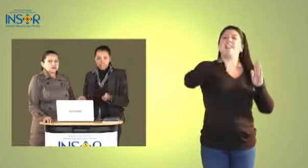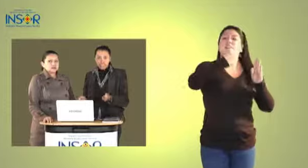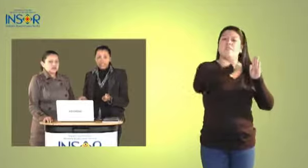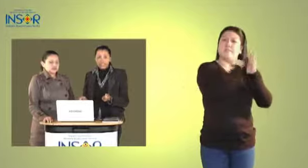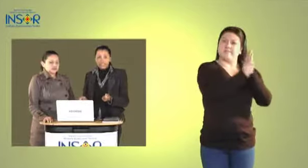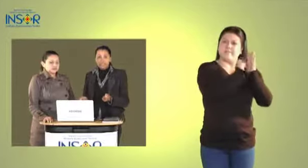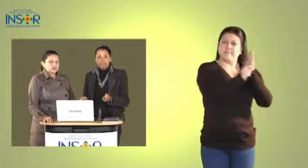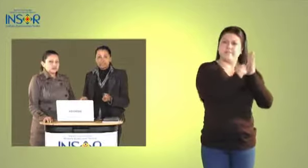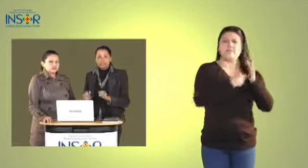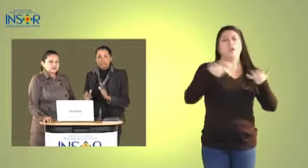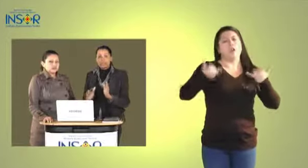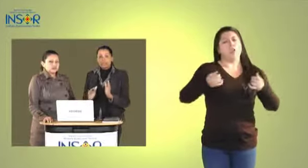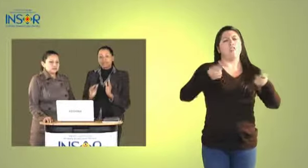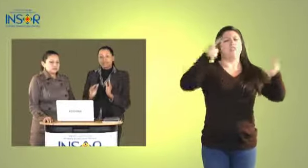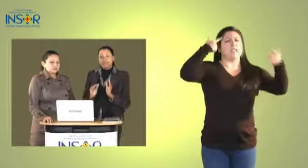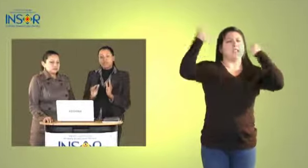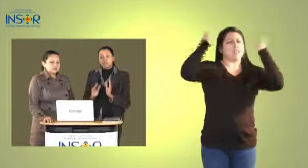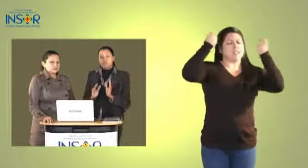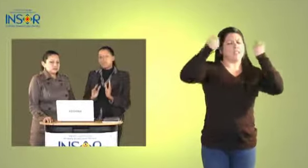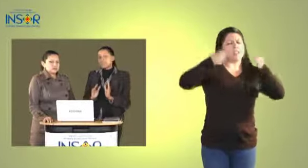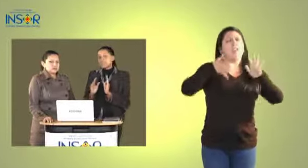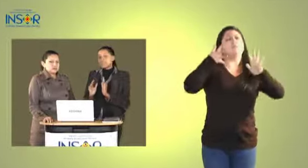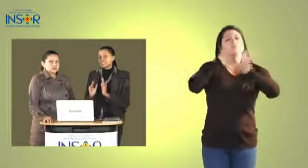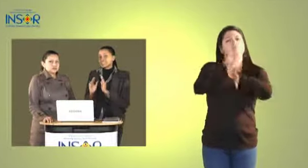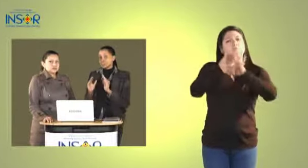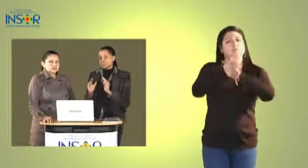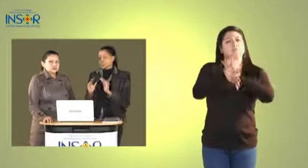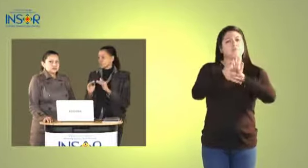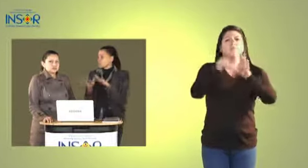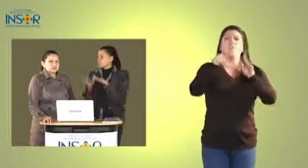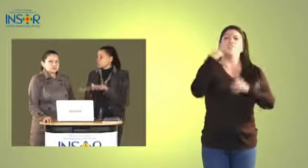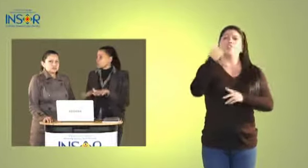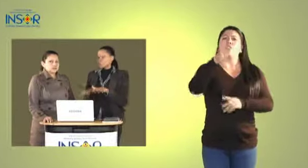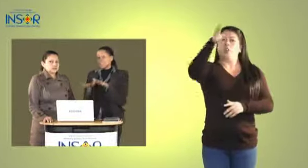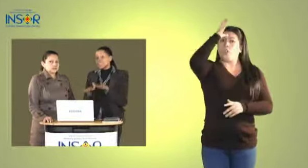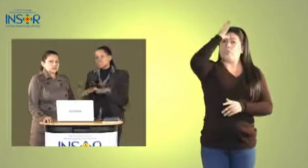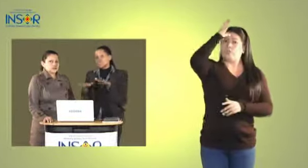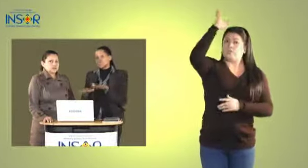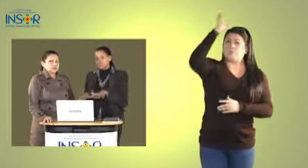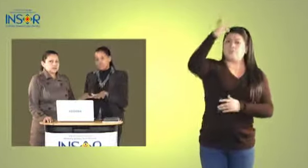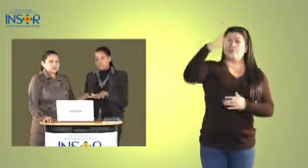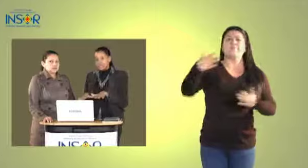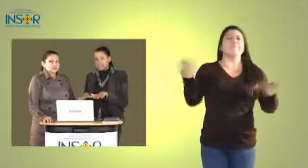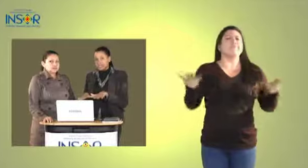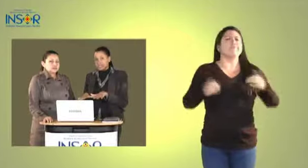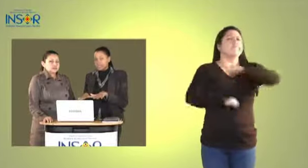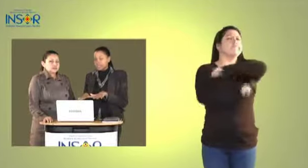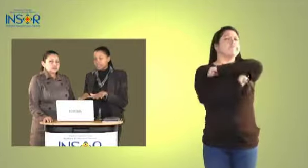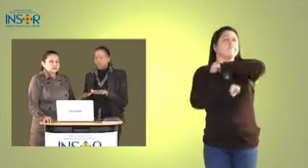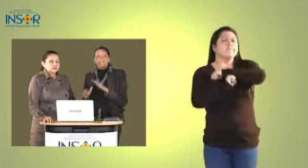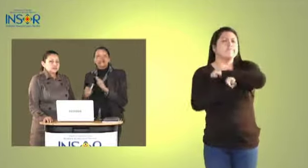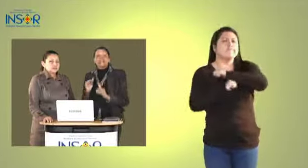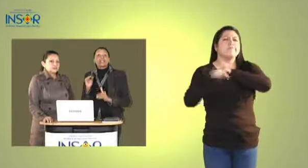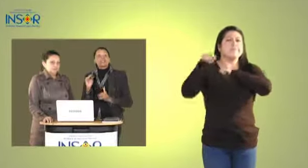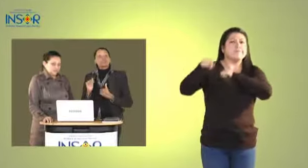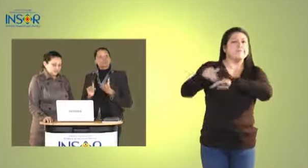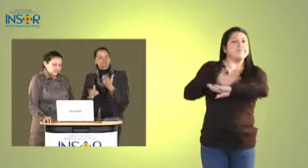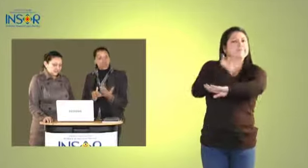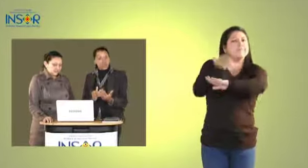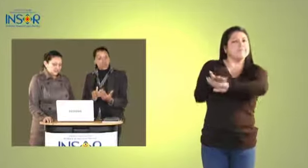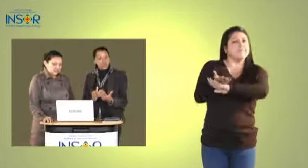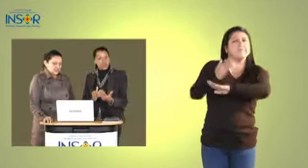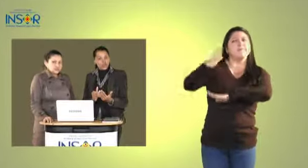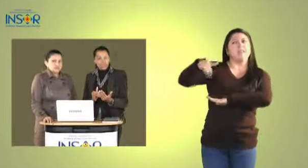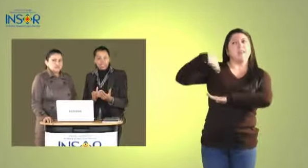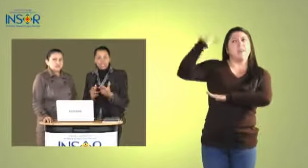puesta en marcha de la estrategia. Solamente vamos a abordar la parte conceptual sobre dónde se fundamenta esta propuesta, para luego en